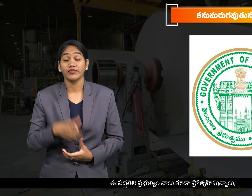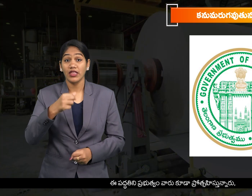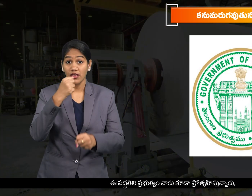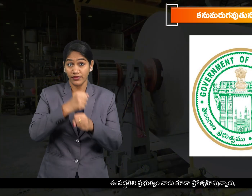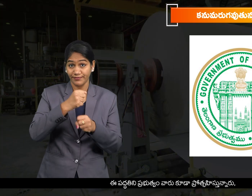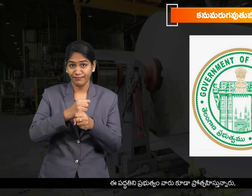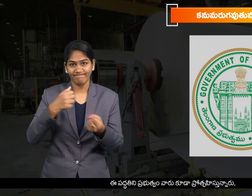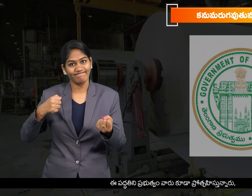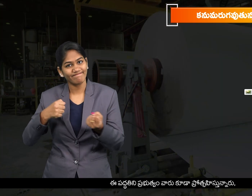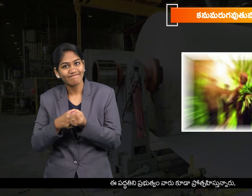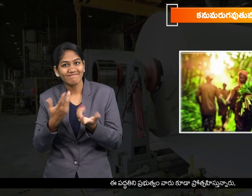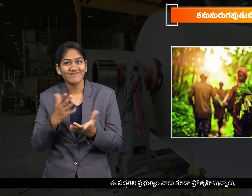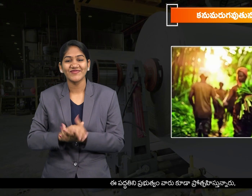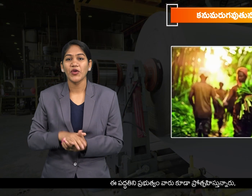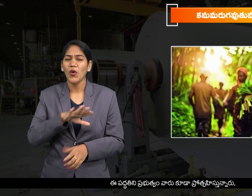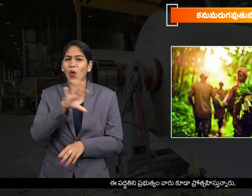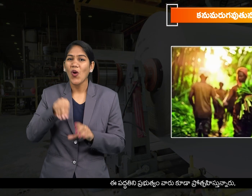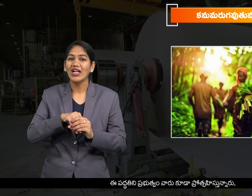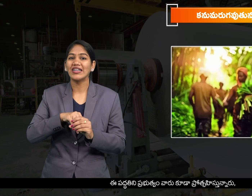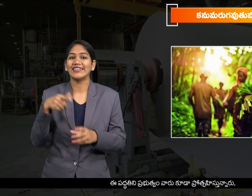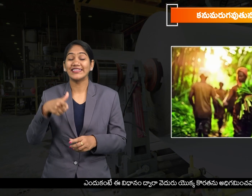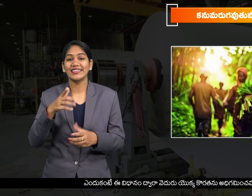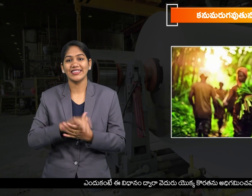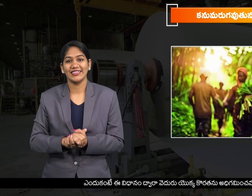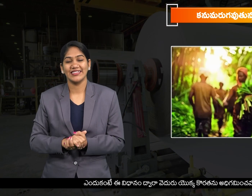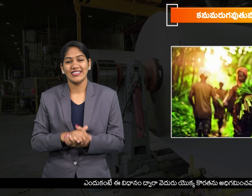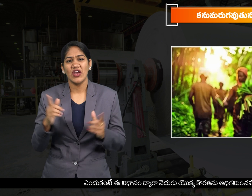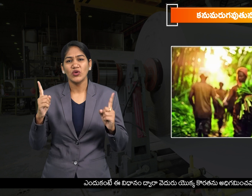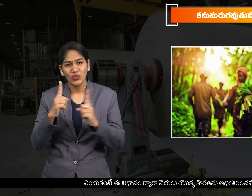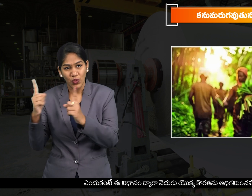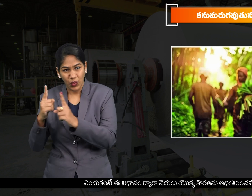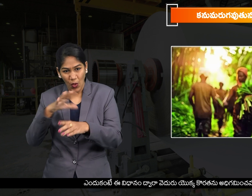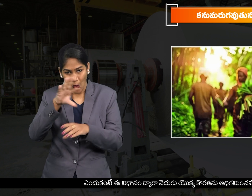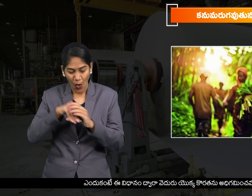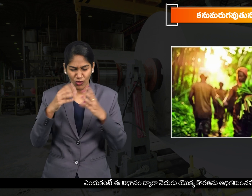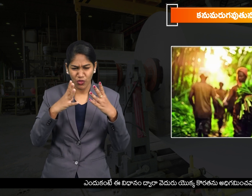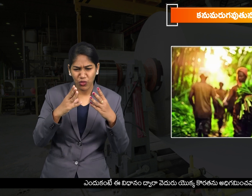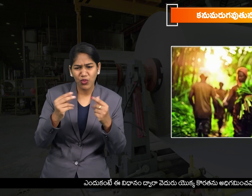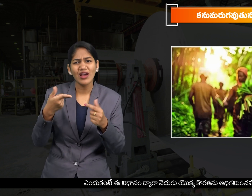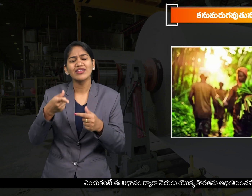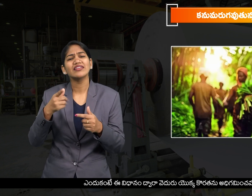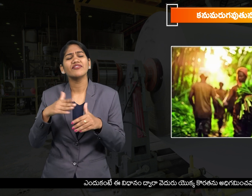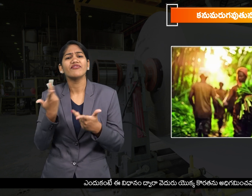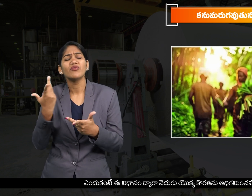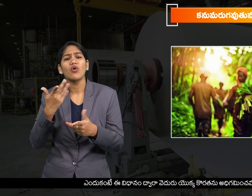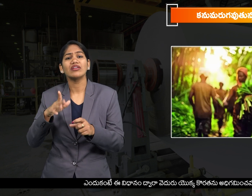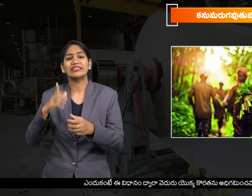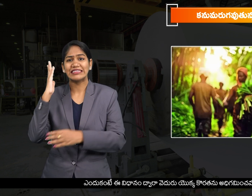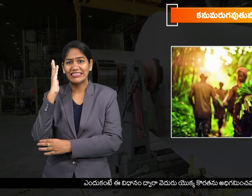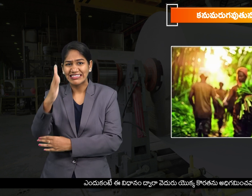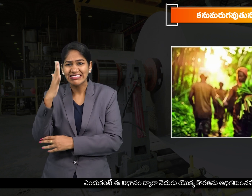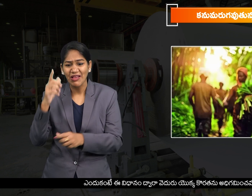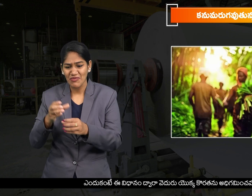ఈ పద్ధతిని ప్రభుత్వం వారు కూడా ప్రోత్సహిస్తున్నారు. ఎందుకంటే ఈ విధానం ద్వారా వెదురు యొక్క